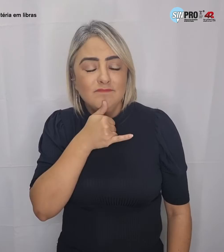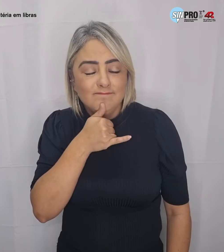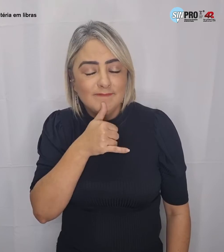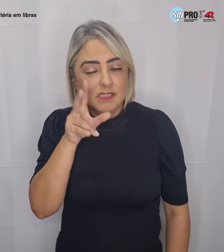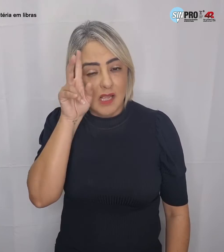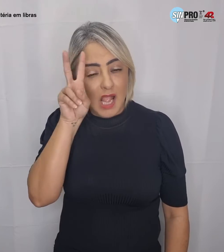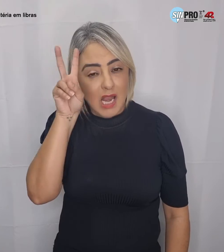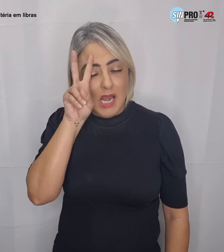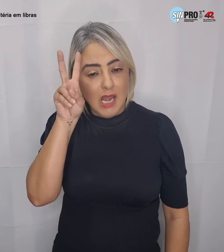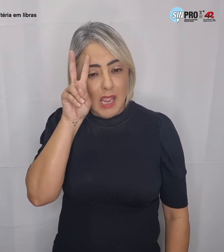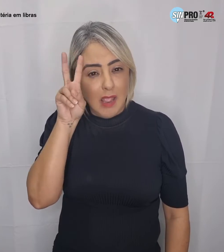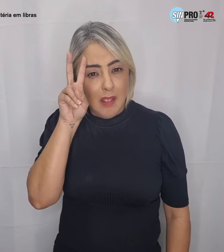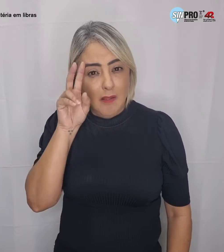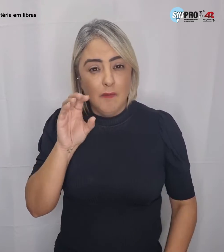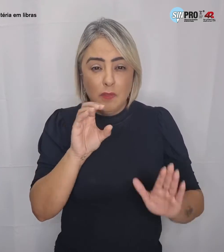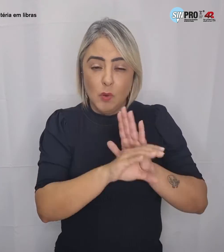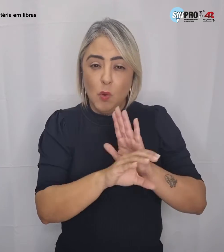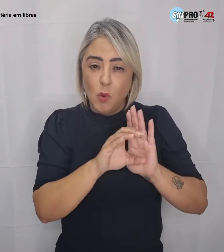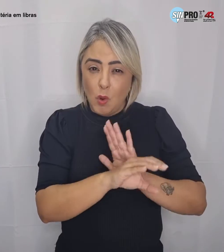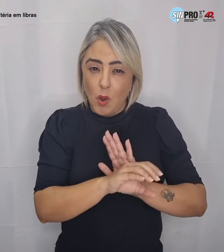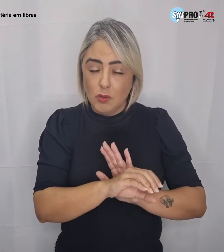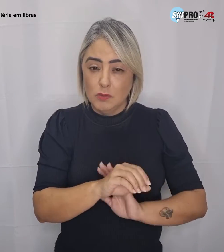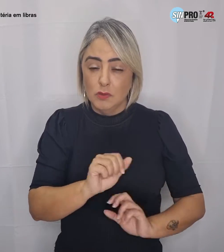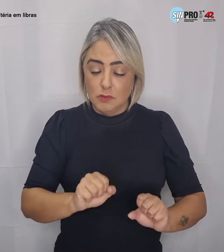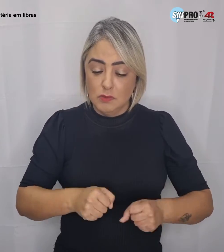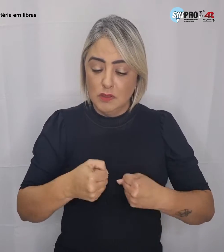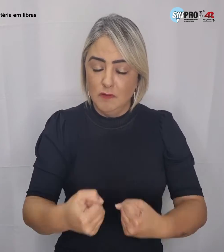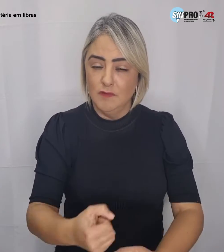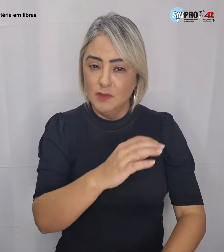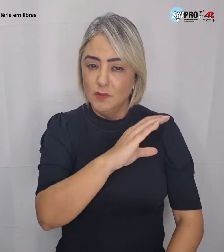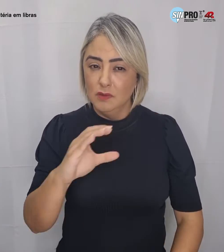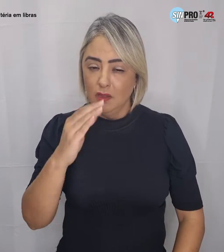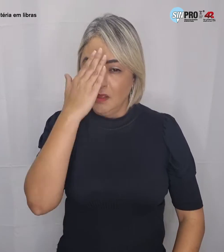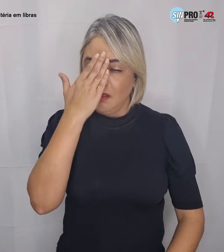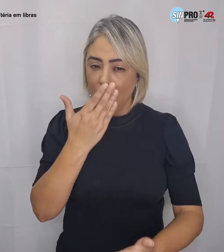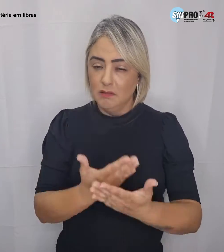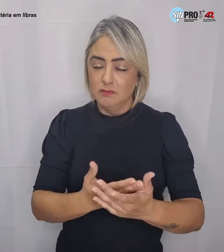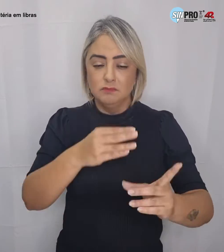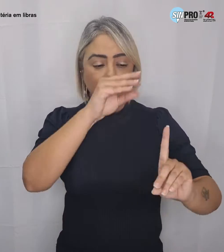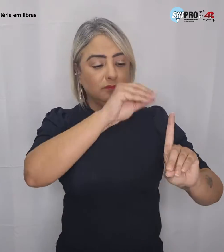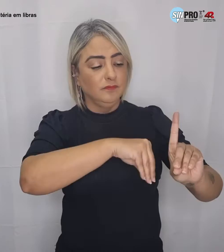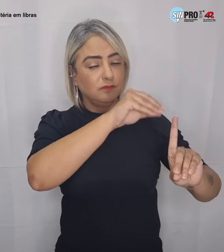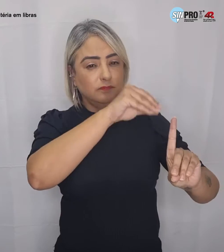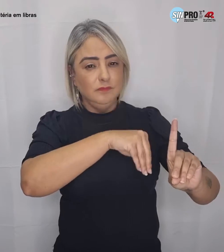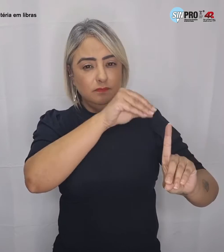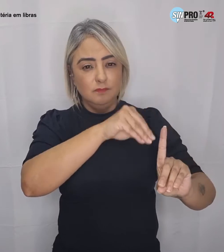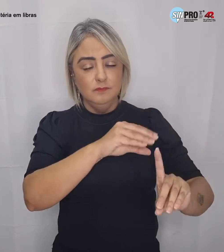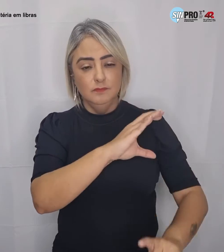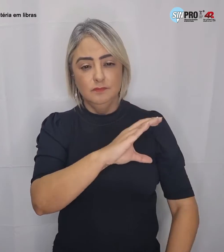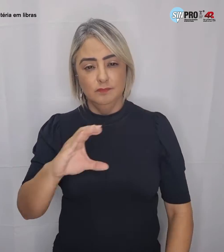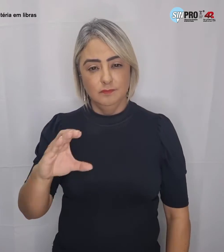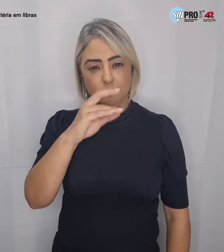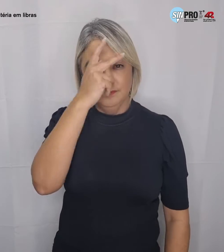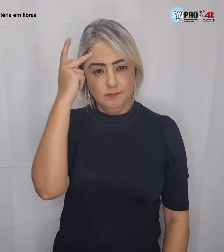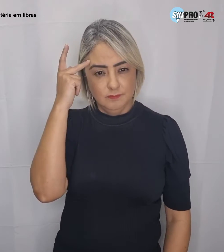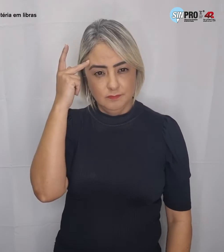e lembra o Código de Defesa, reconhecimento da vulnerabilidade do consumidor.